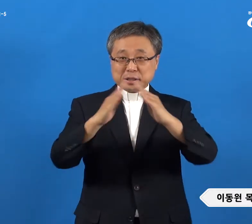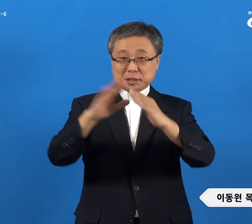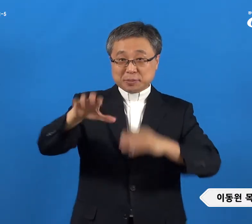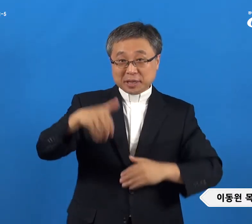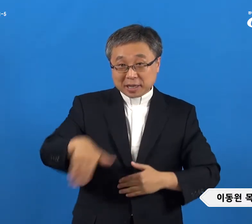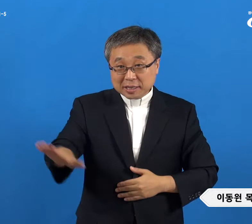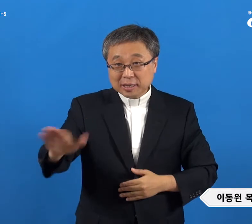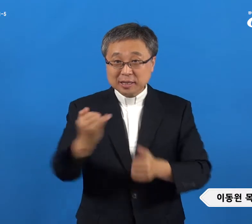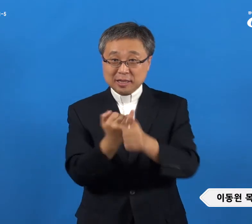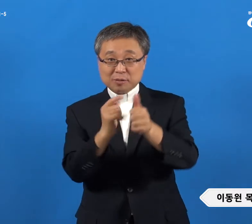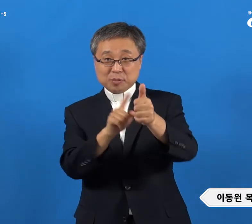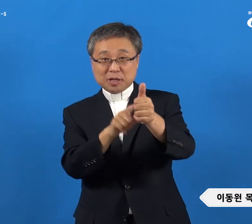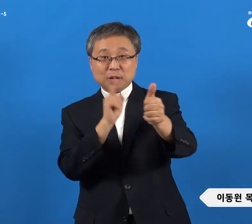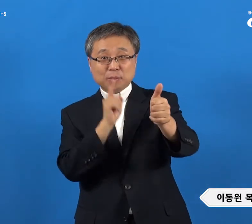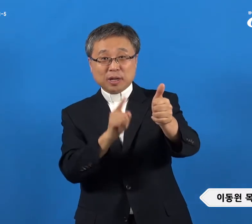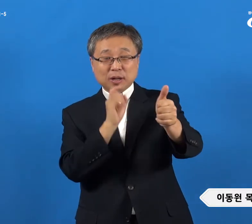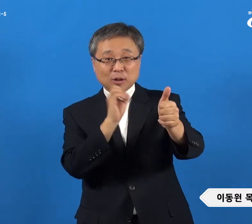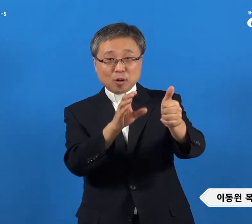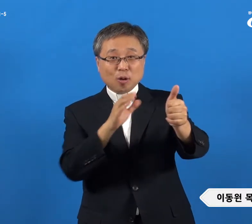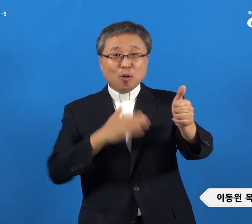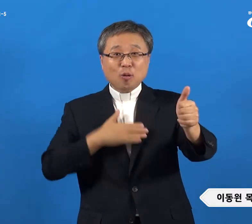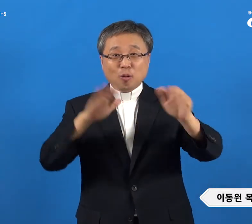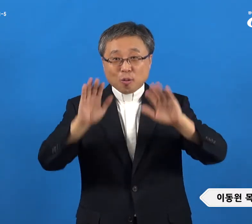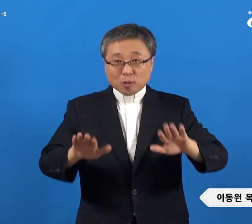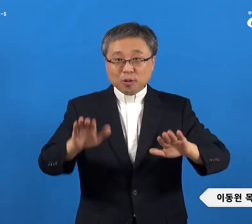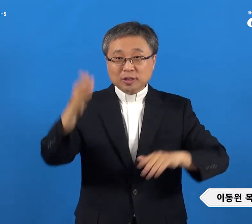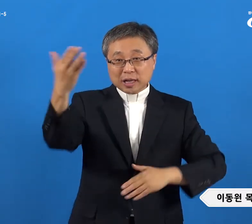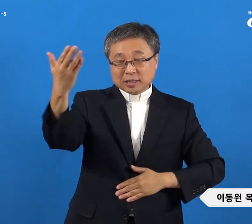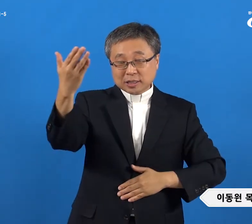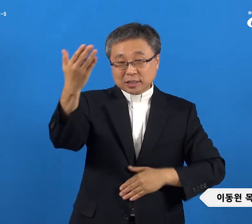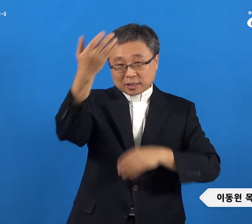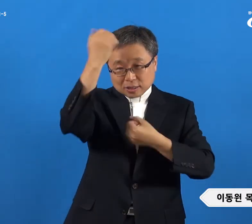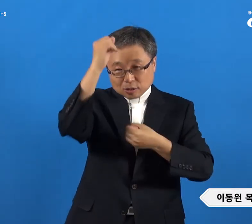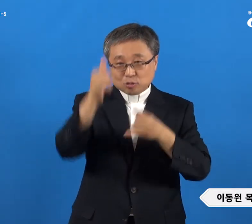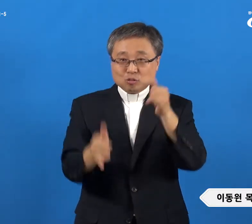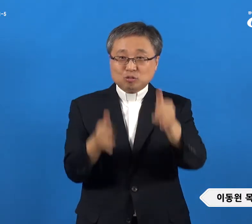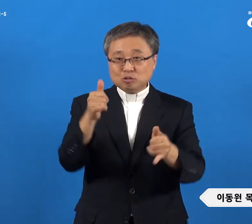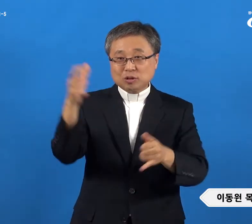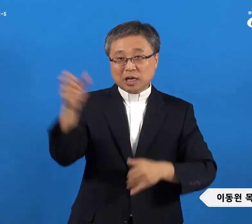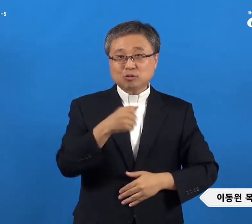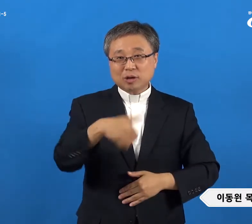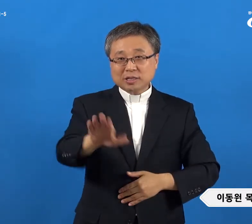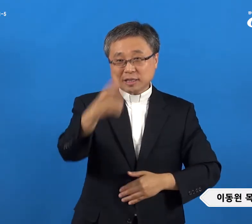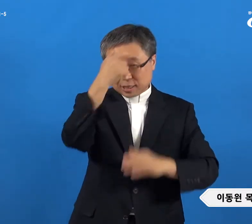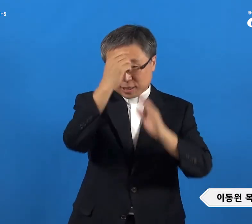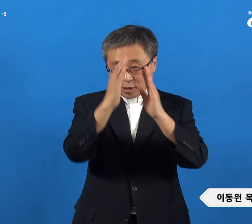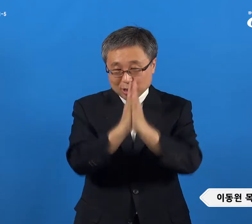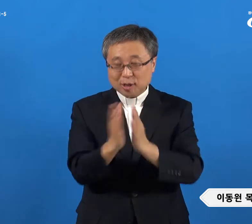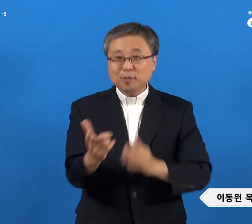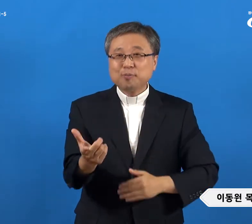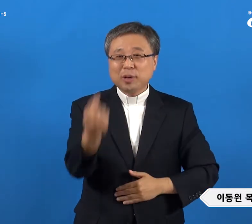자기 남편에게 그 얘기했대요. 내가 오늘 당신 구두 가지고 와서 기도했다고. 빨리 구두 주인 오게